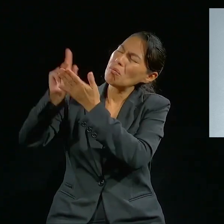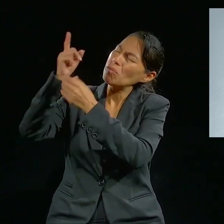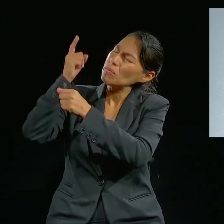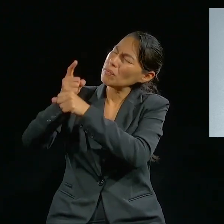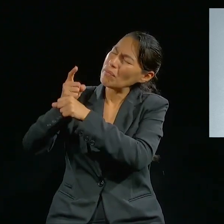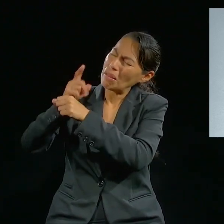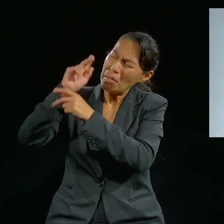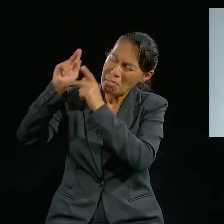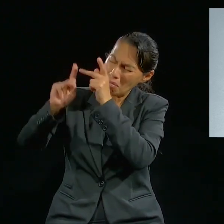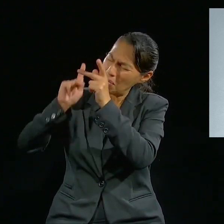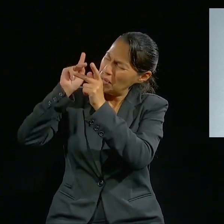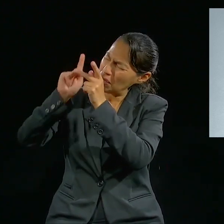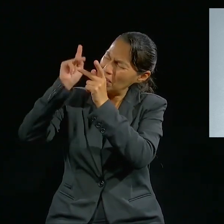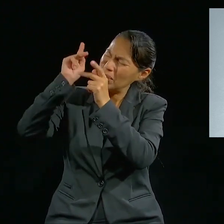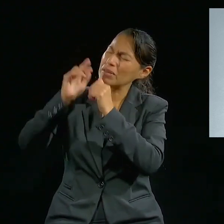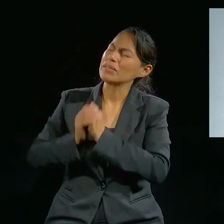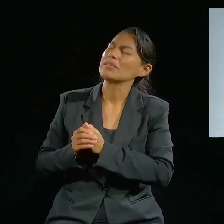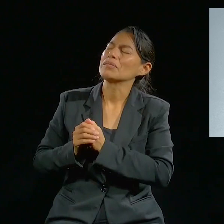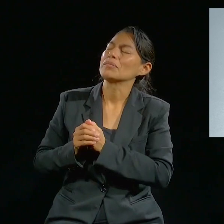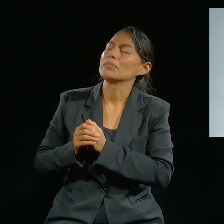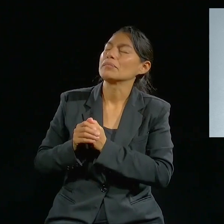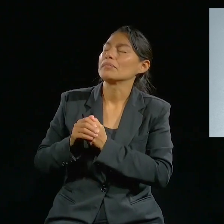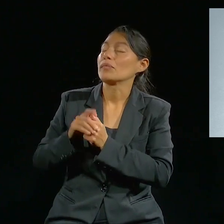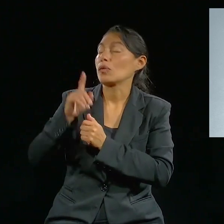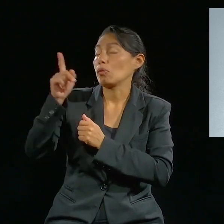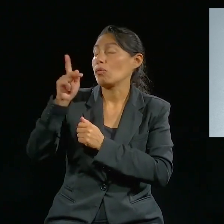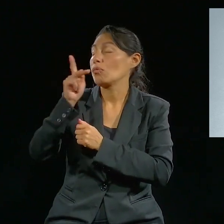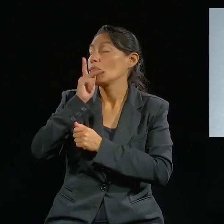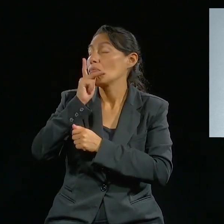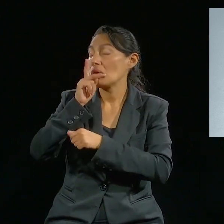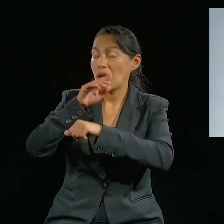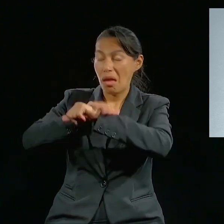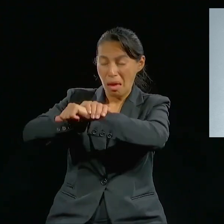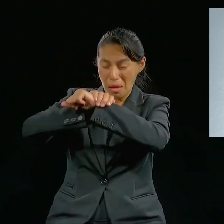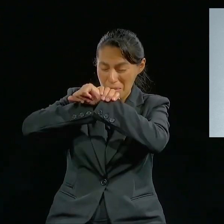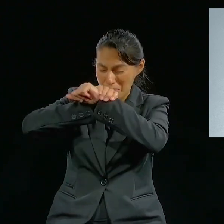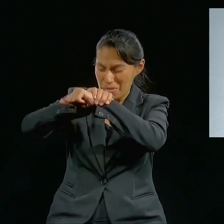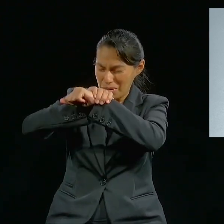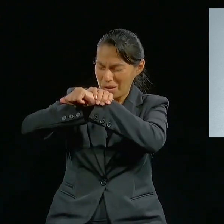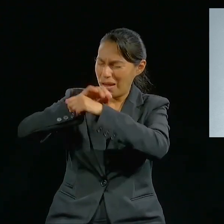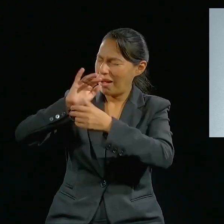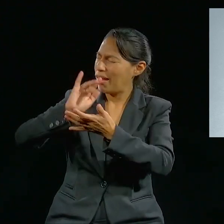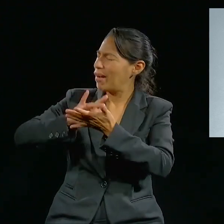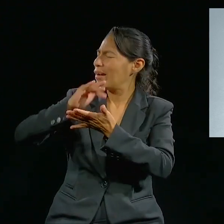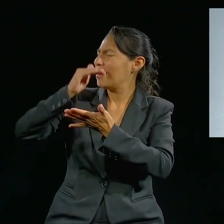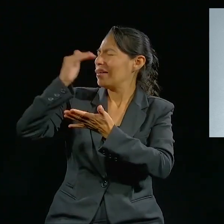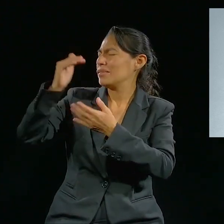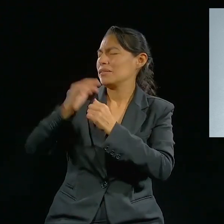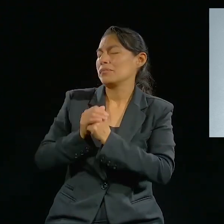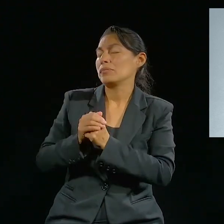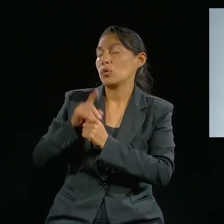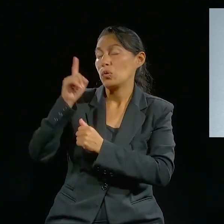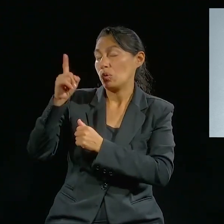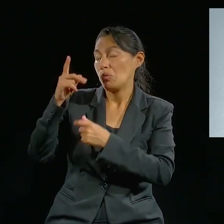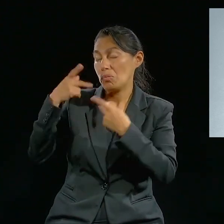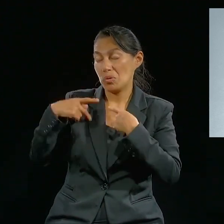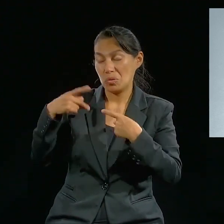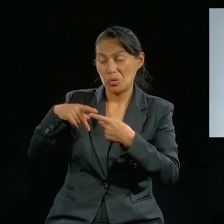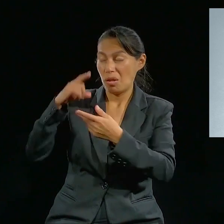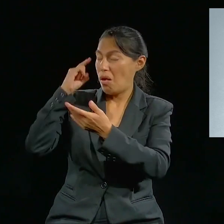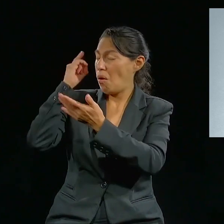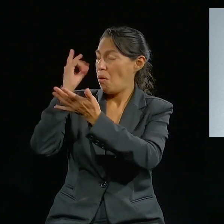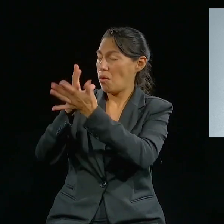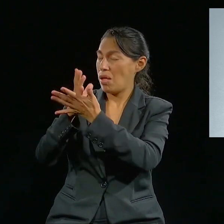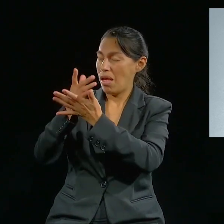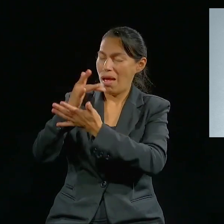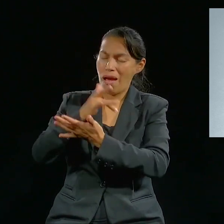gracias porque eres un padre y a la vez eres nuestro amigo y porque eres la única persona señor en donde